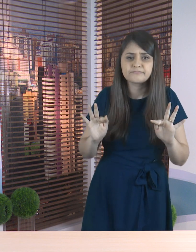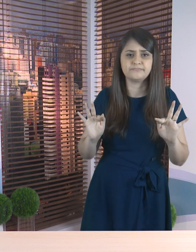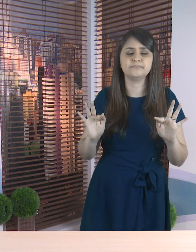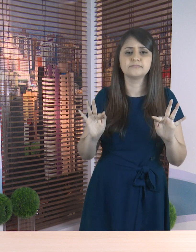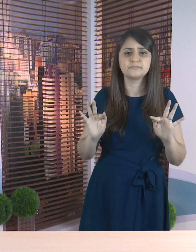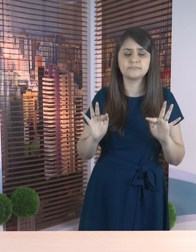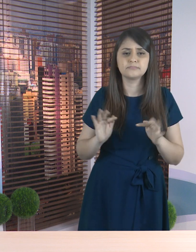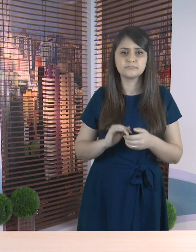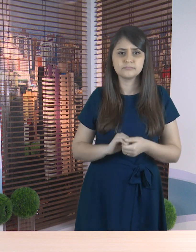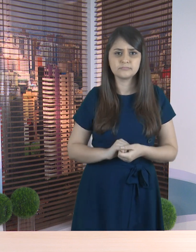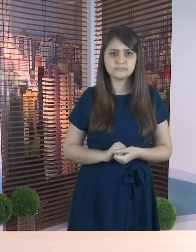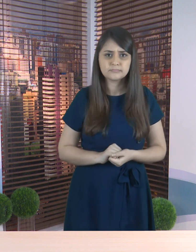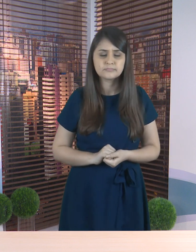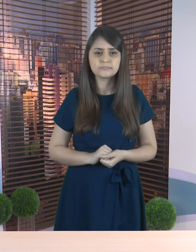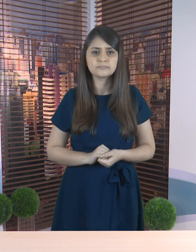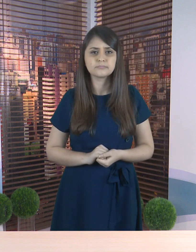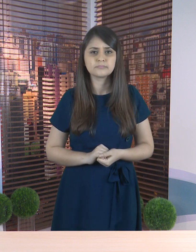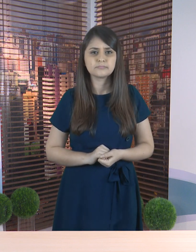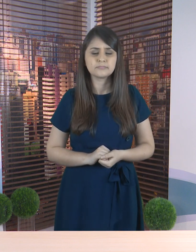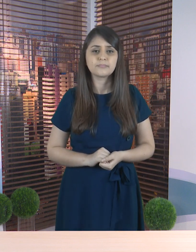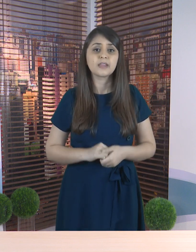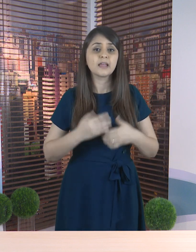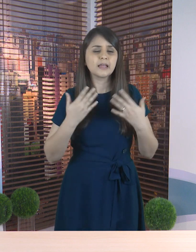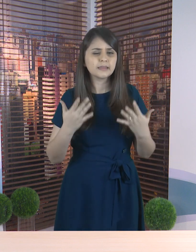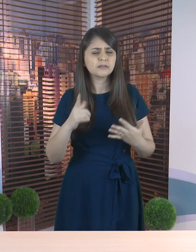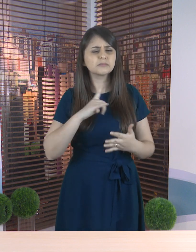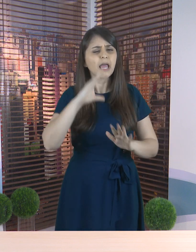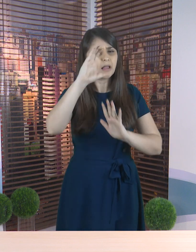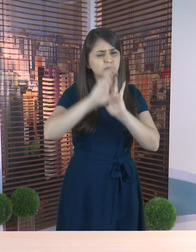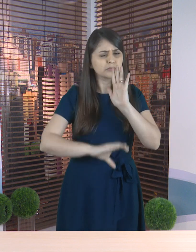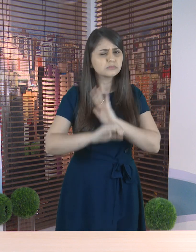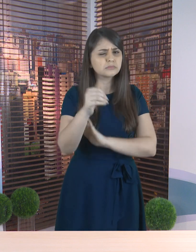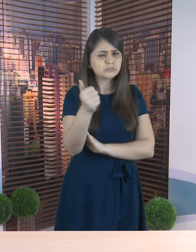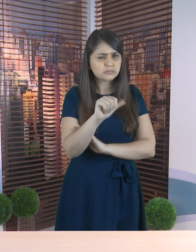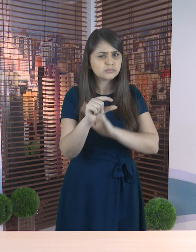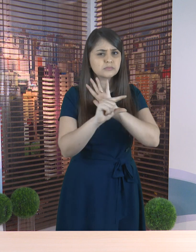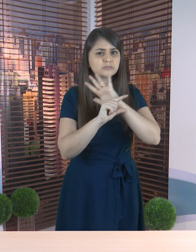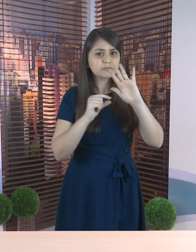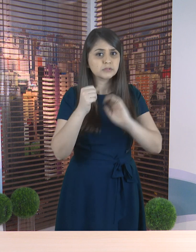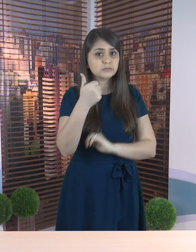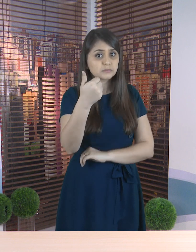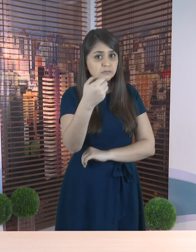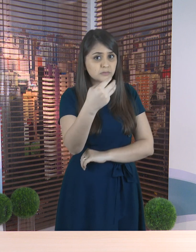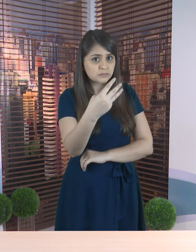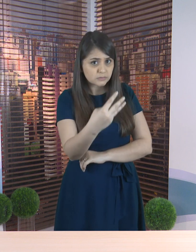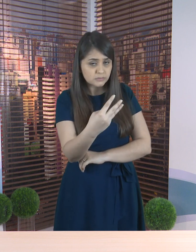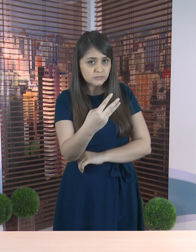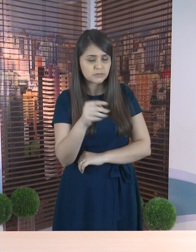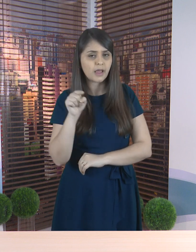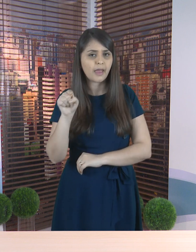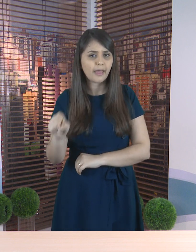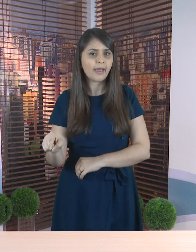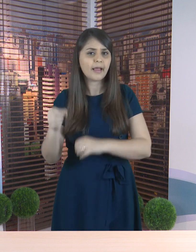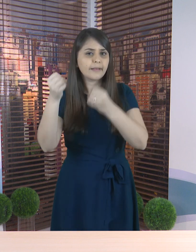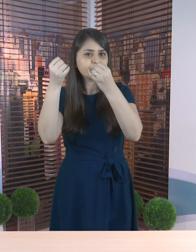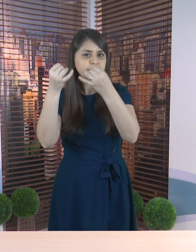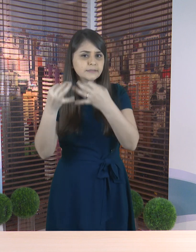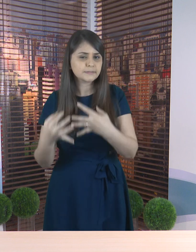uma preparação apropriada do coração para colocá-lo num relacionamento correto com Deus. O conselho do